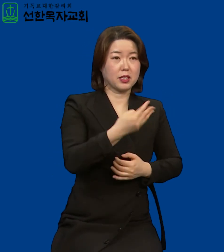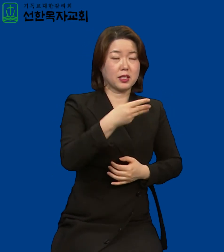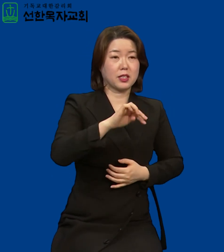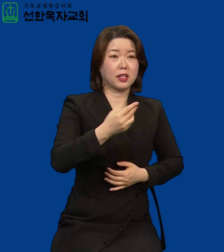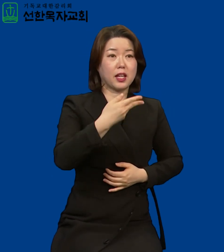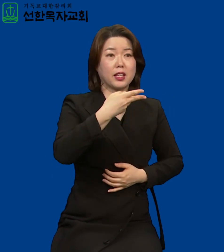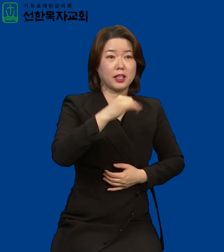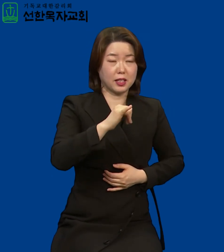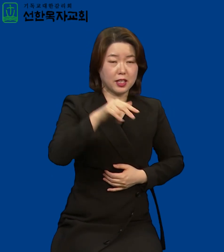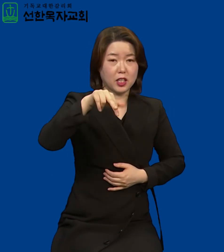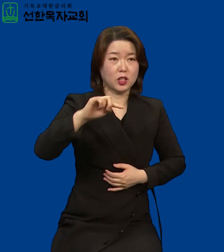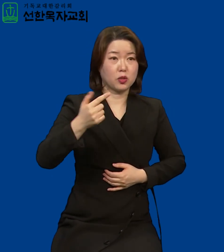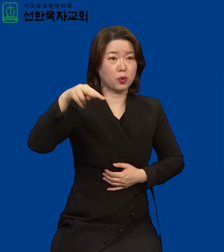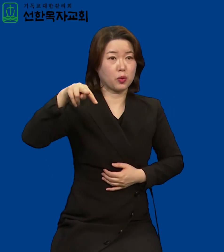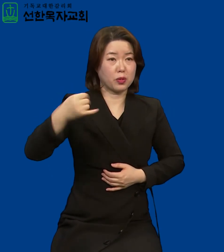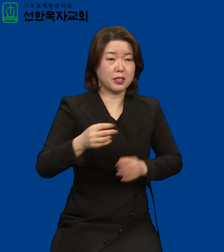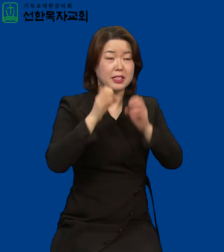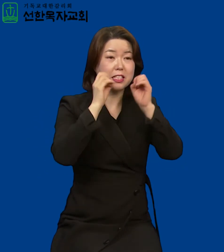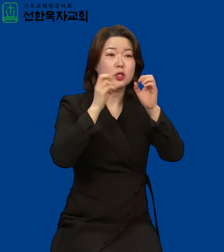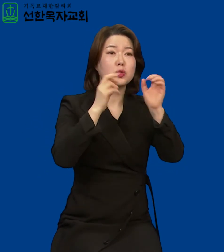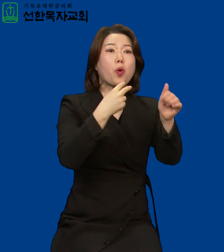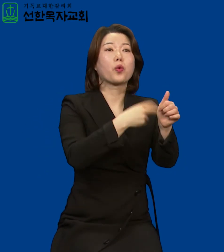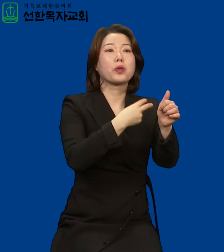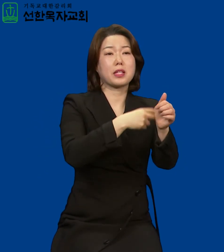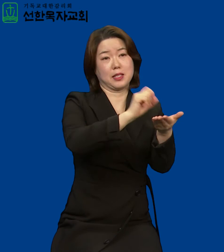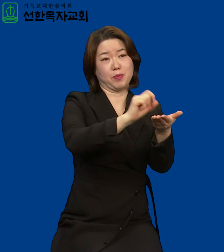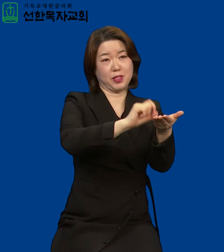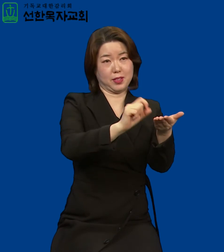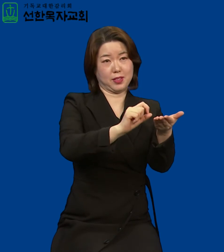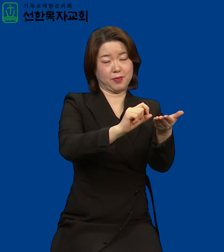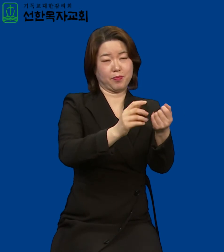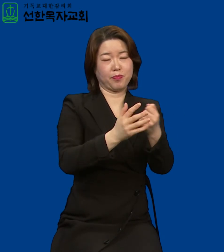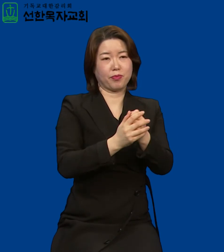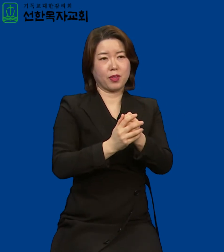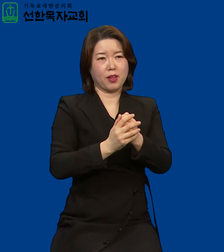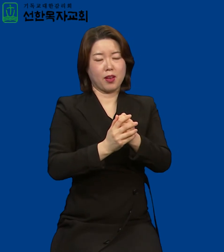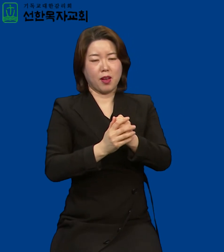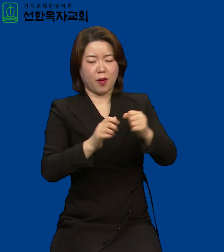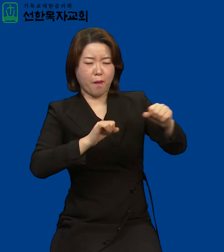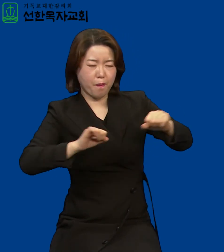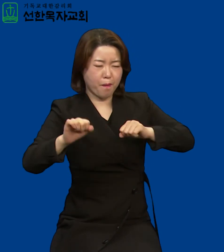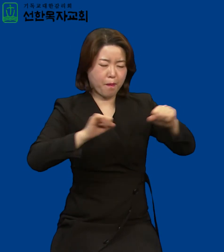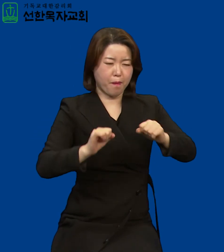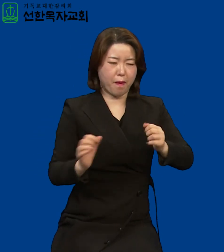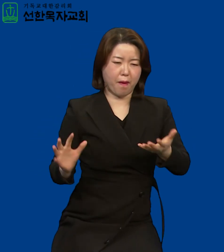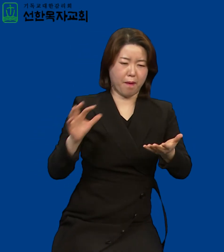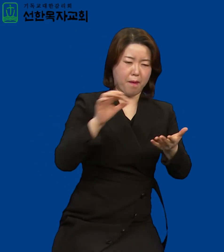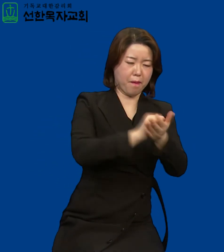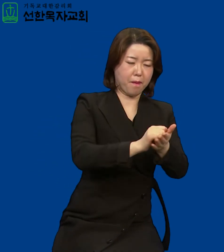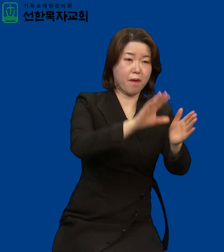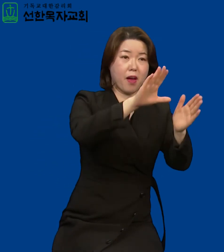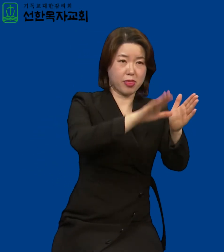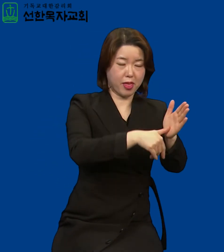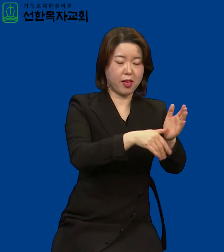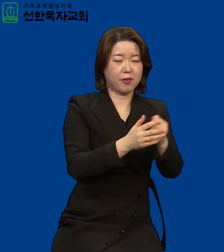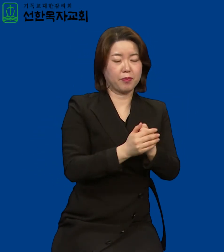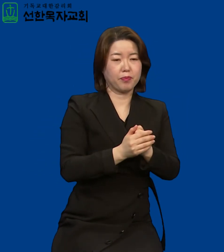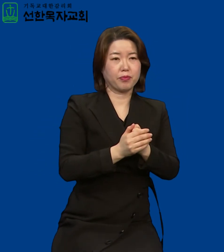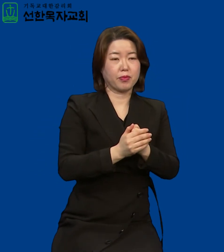미국의 스탠리 존스 선교사님이 쓰신 거예요. 격동의 그 식민지 시대에 인도에